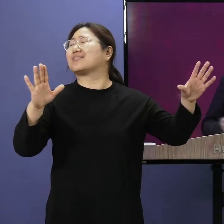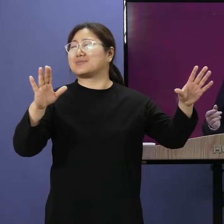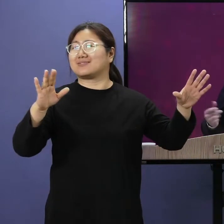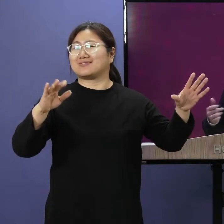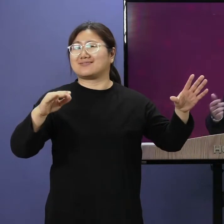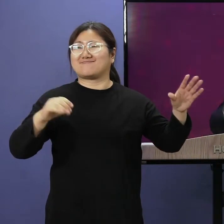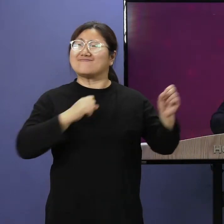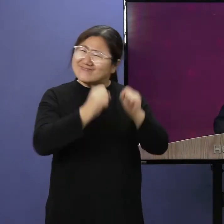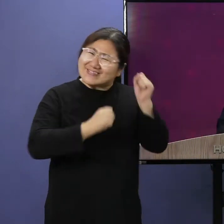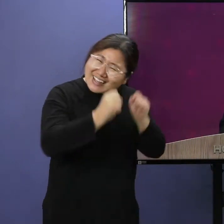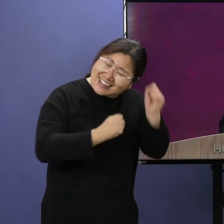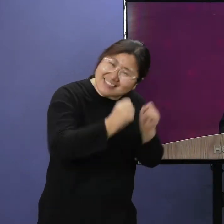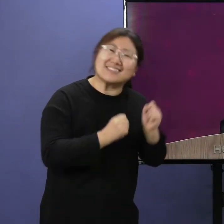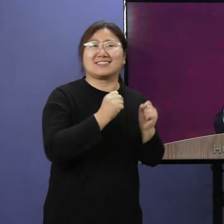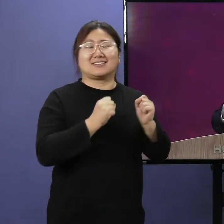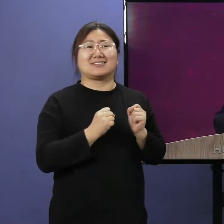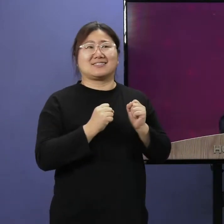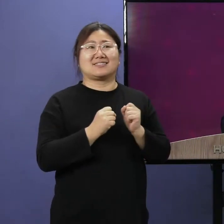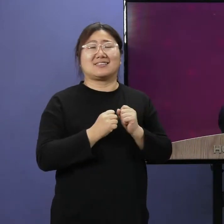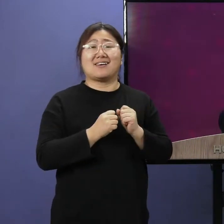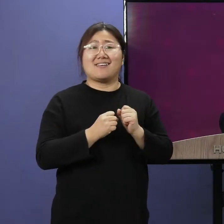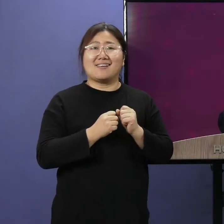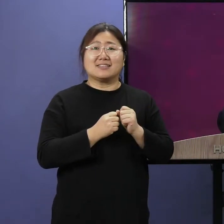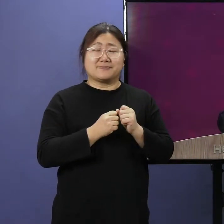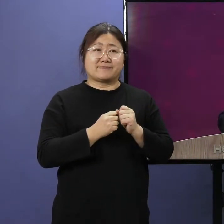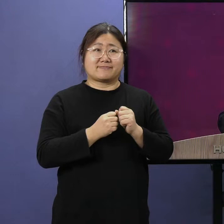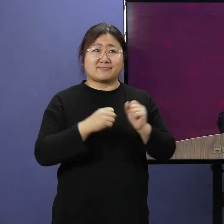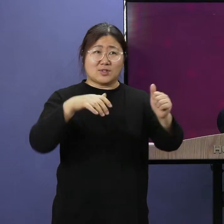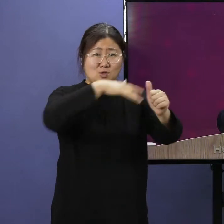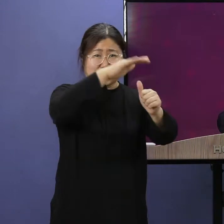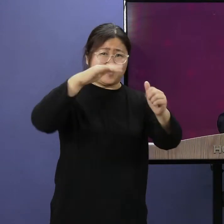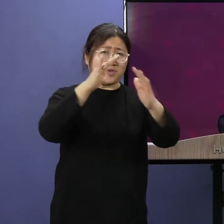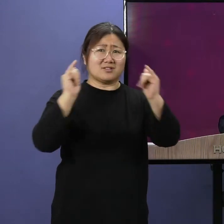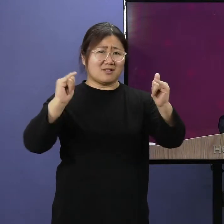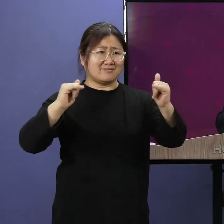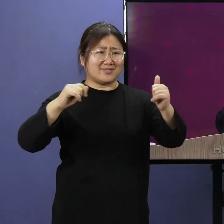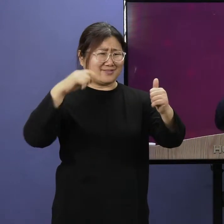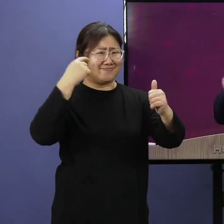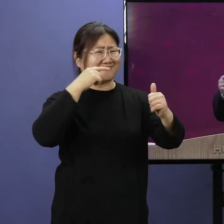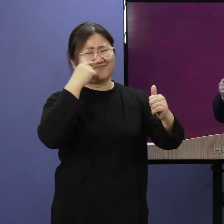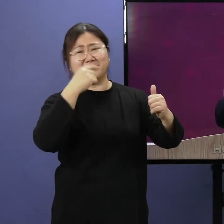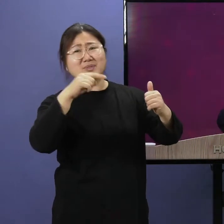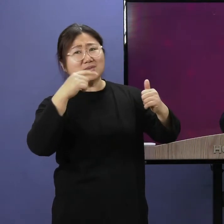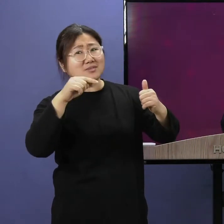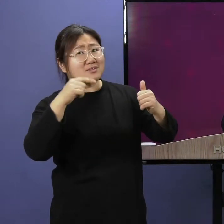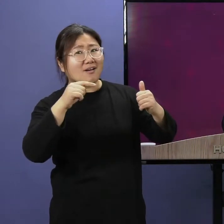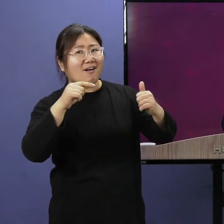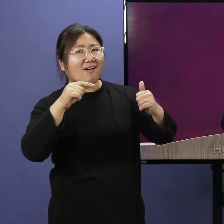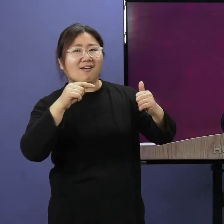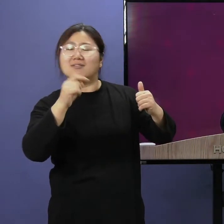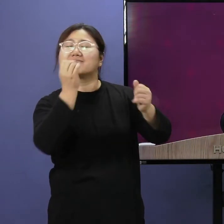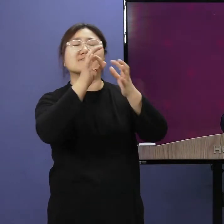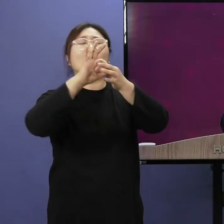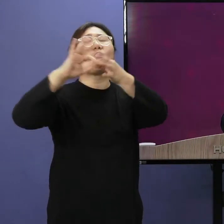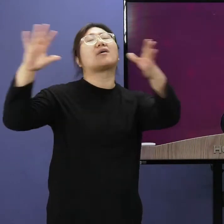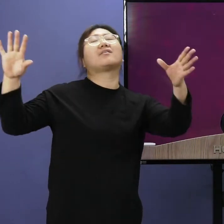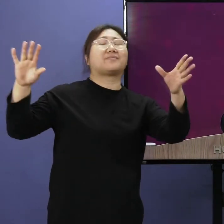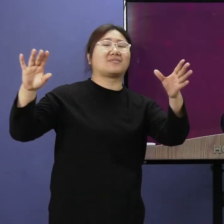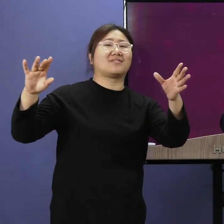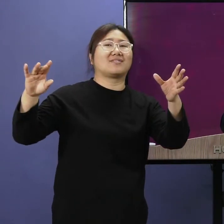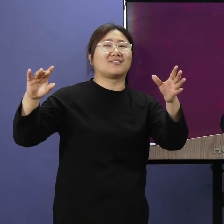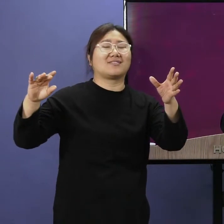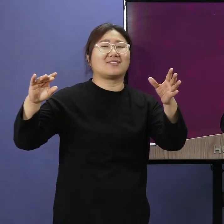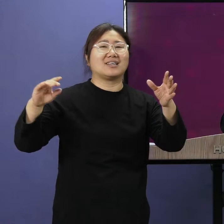주위 사람들이 무엇이라고 하든 손가락질하든 웃든 비웃든 상관없이 그 아들을 향해서 그 아버지는